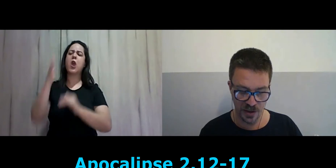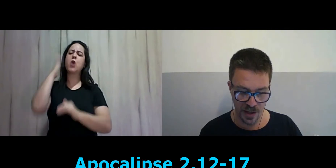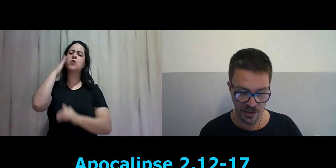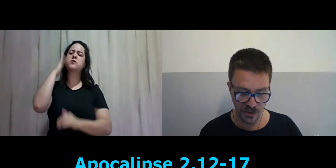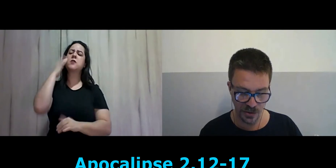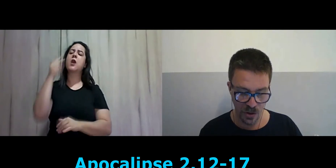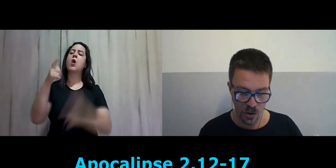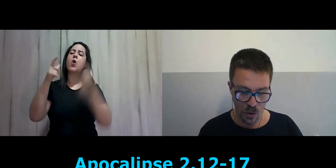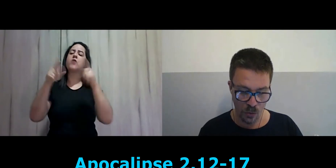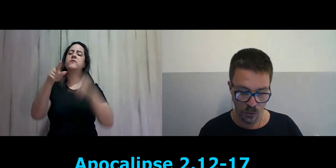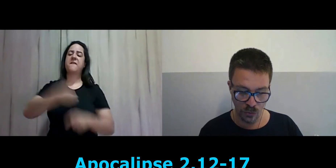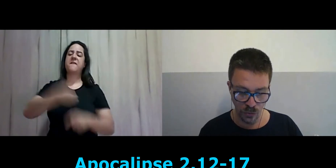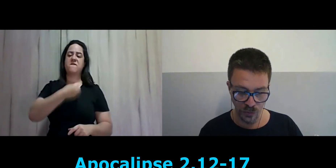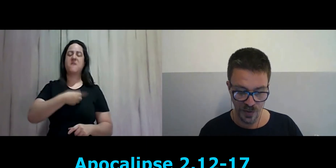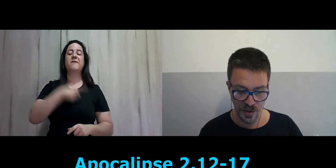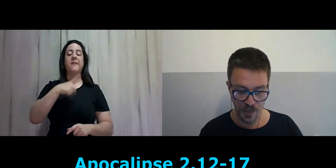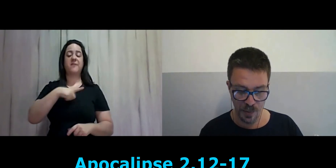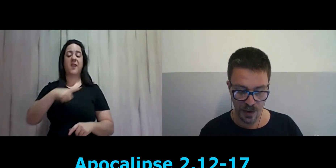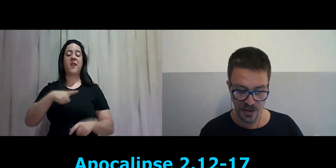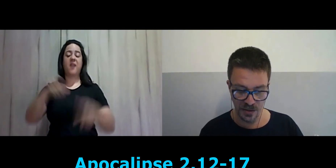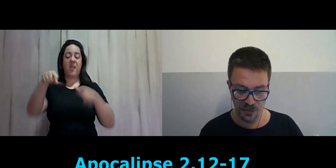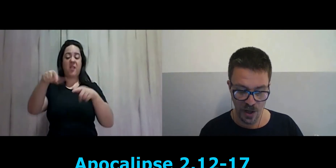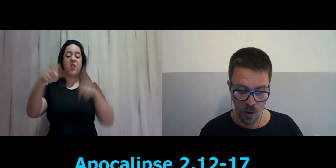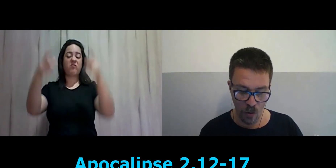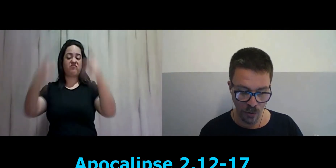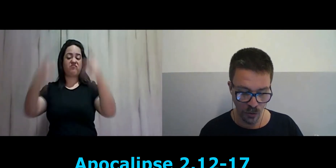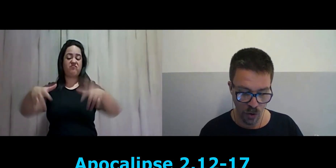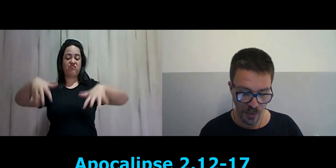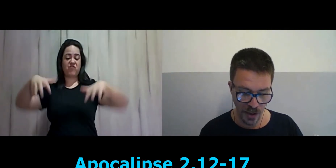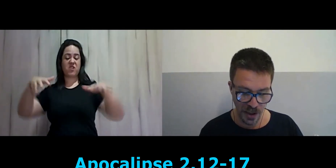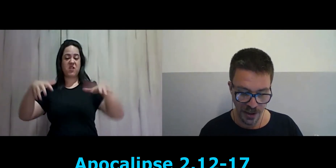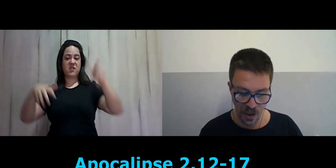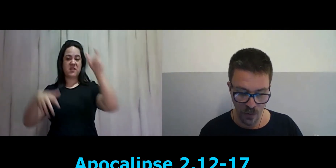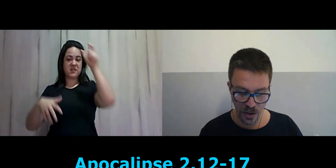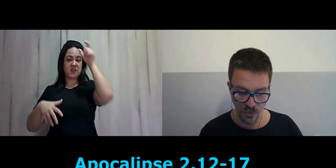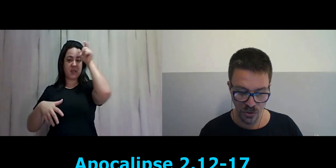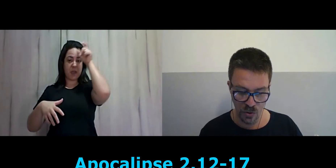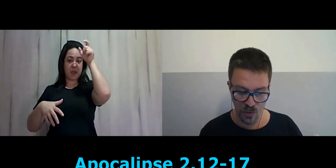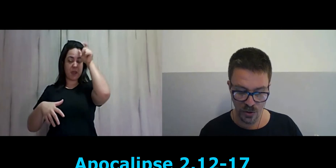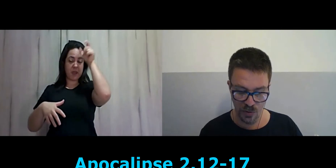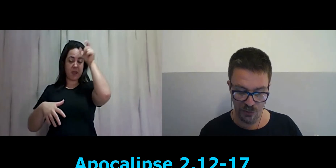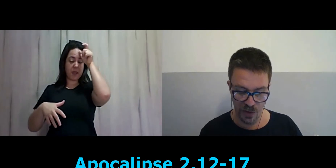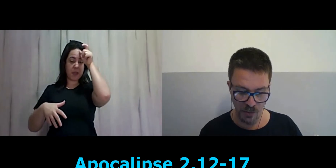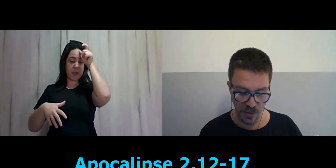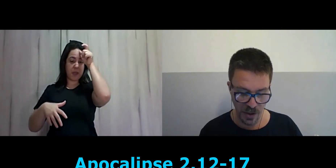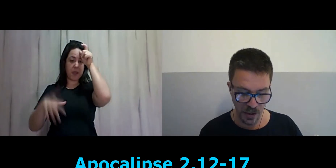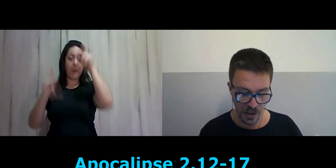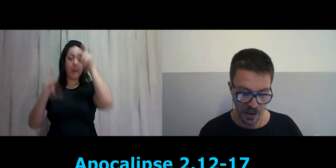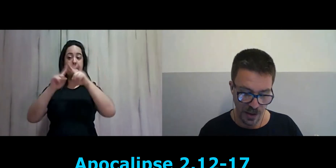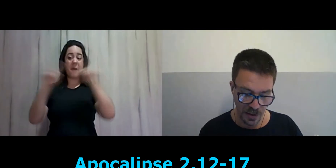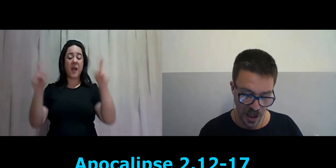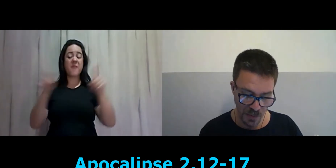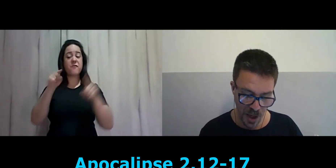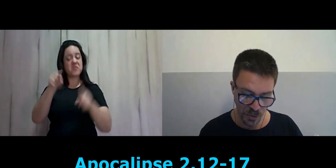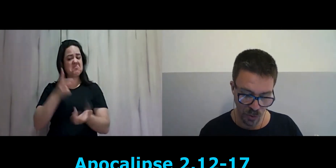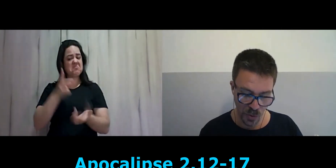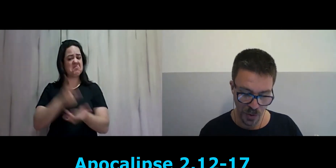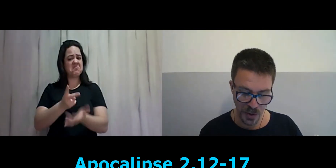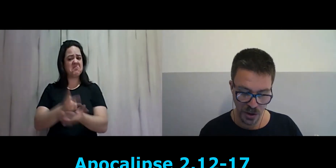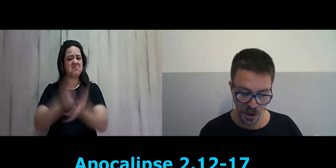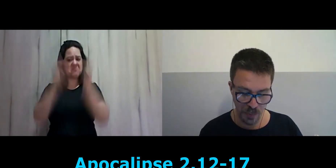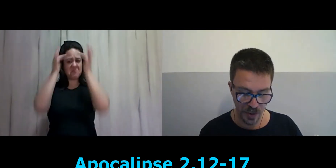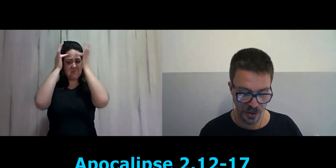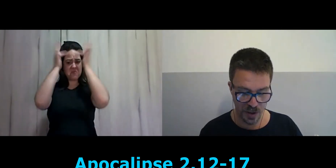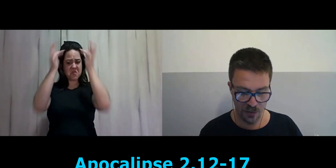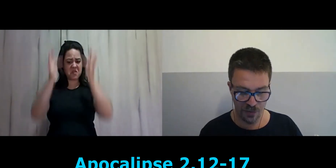de Satanás. Contudo, você permanece fiel ao meu nome e não renunciou à sua fé em mim, nem mesmo